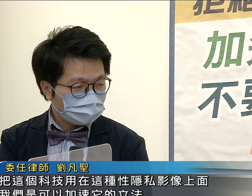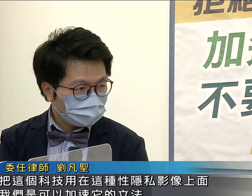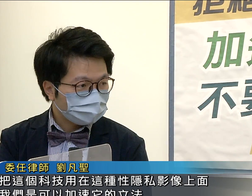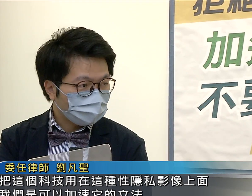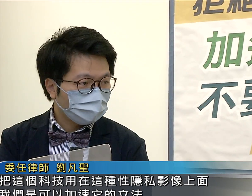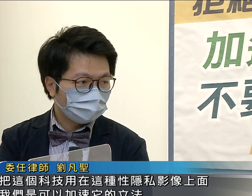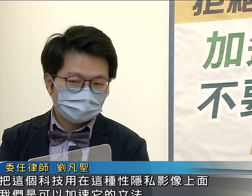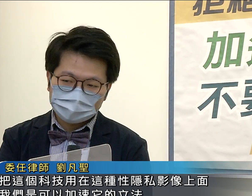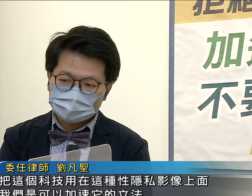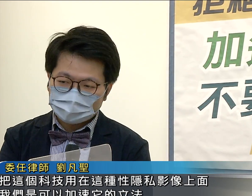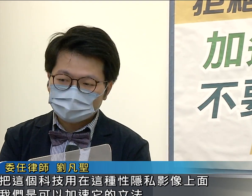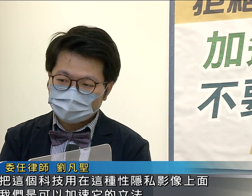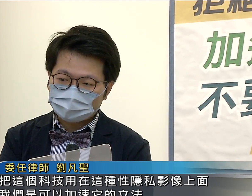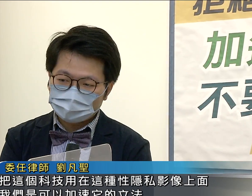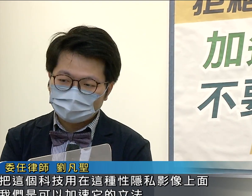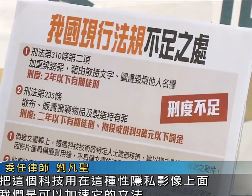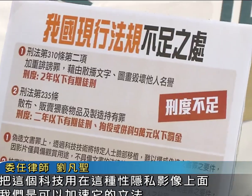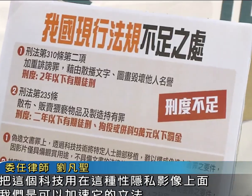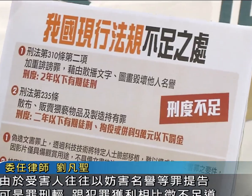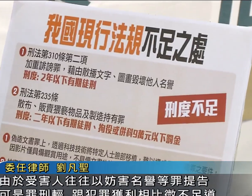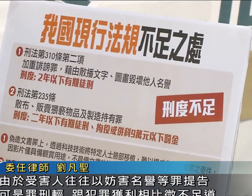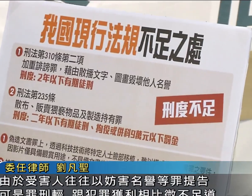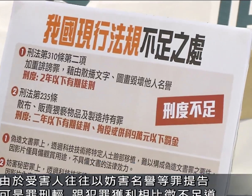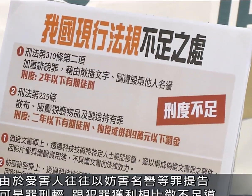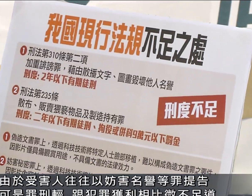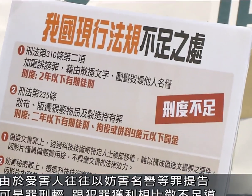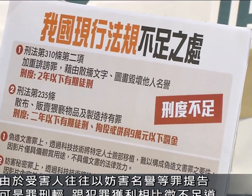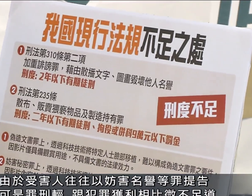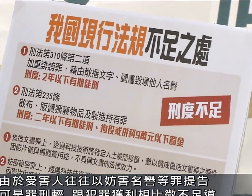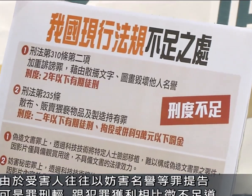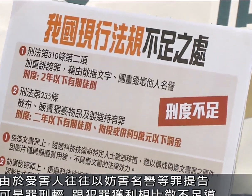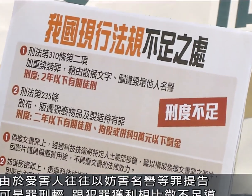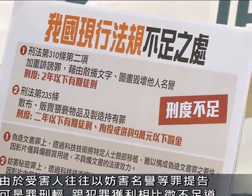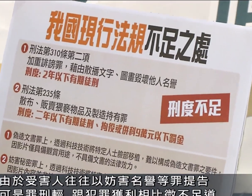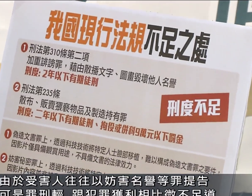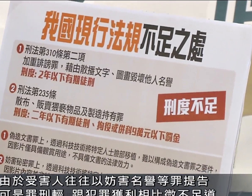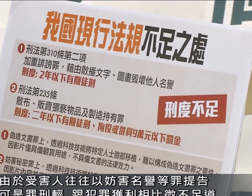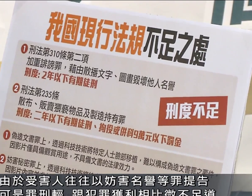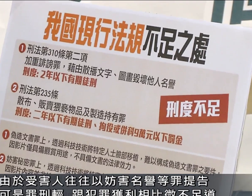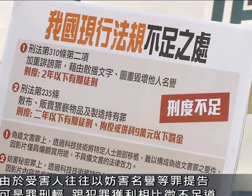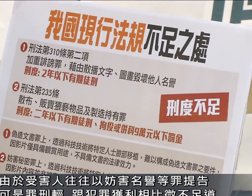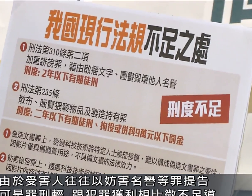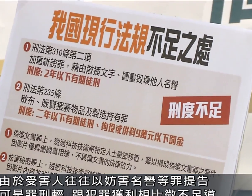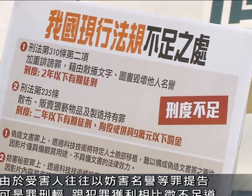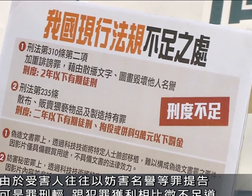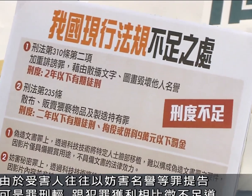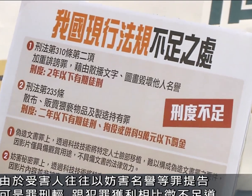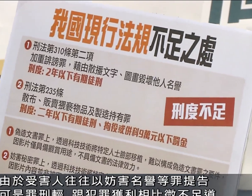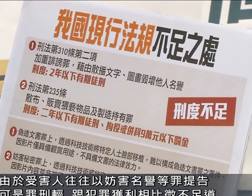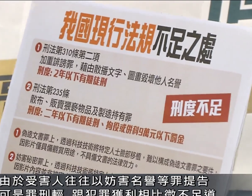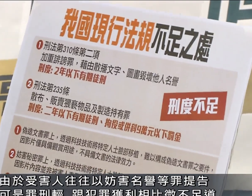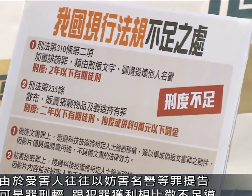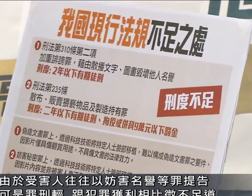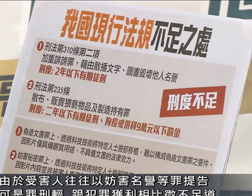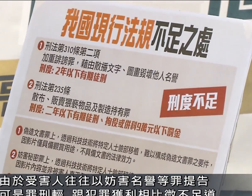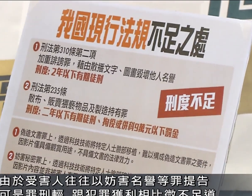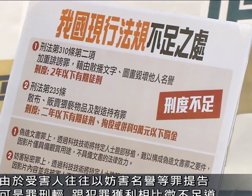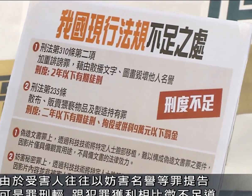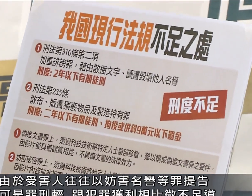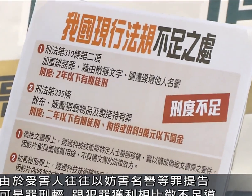像上面，我们是可以加速它的立法。 由于受害人往往以妨害名誉等罪提告，可是罪行轻，跟犯罪获利相比微不